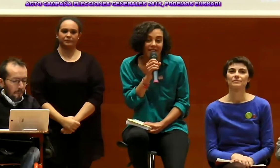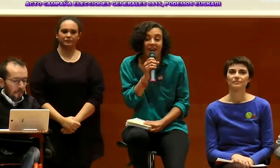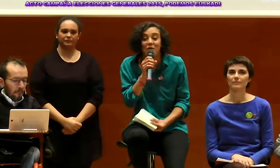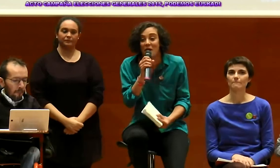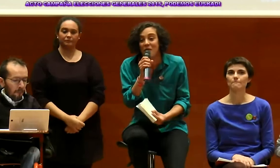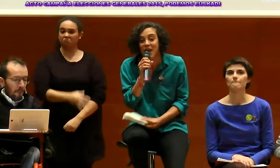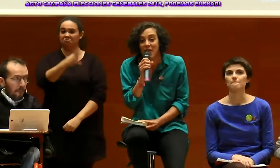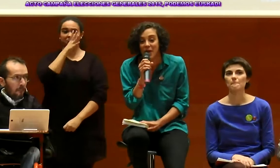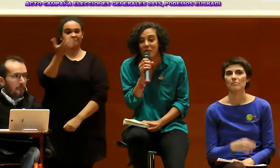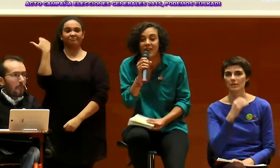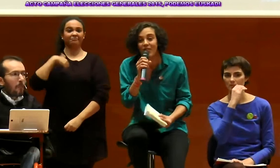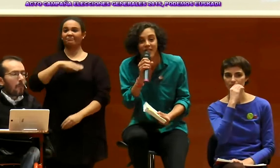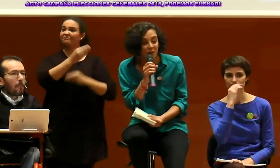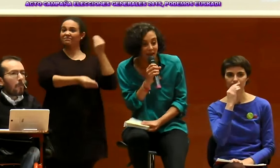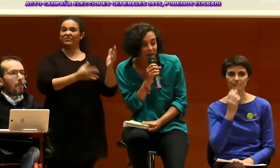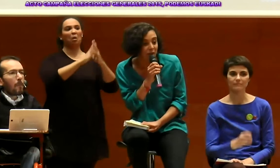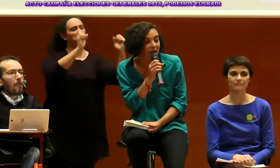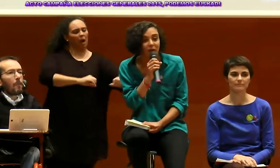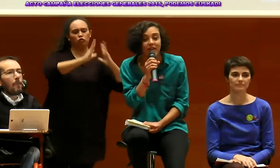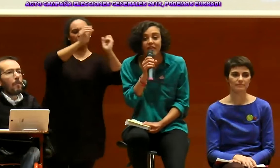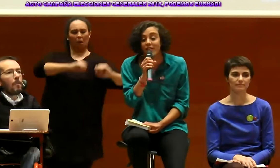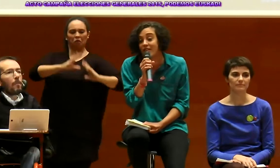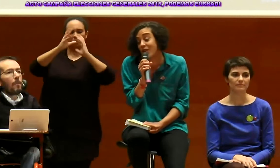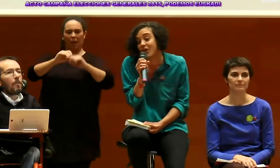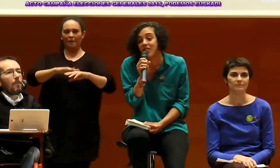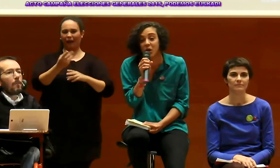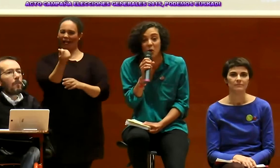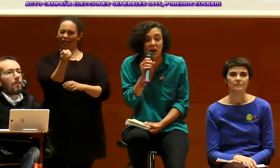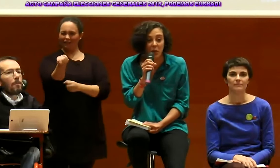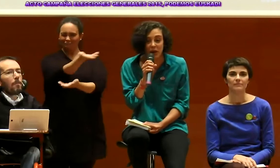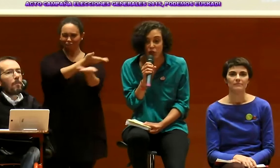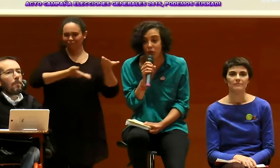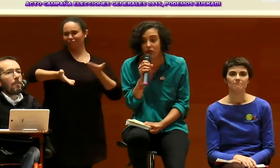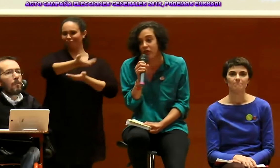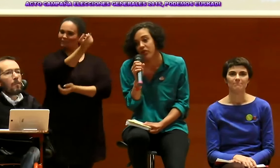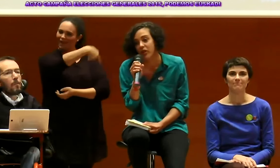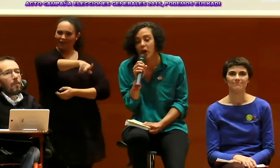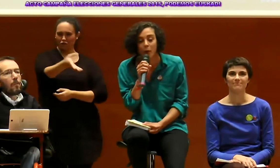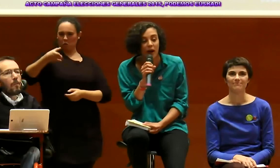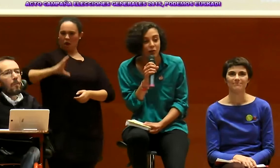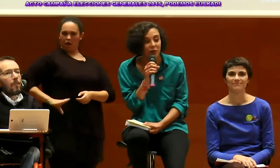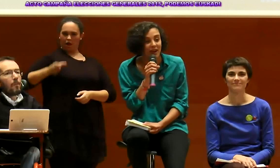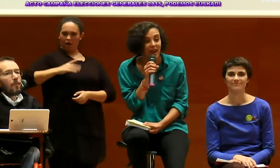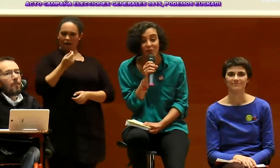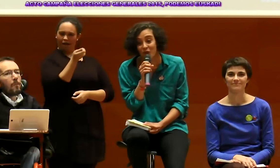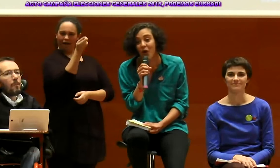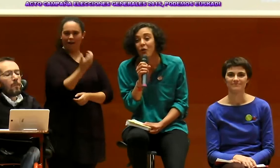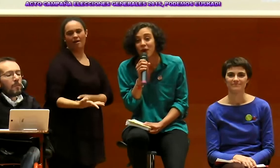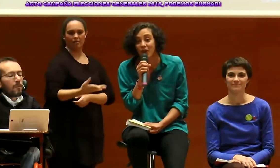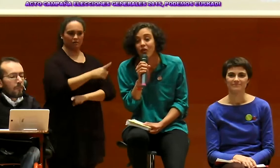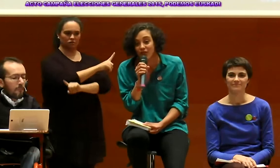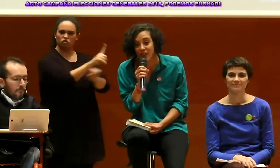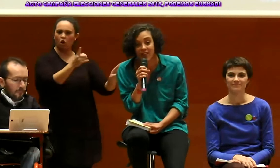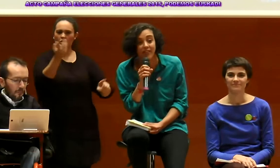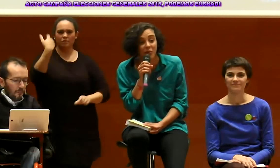Porque ya no van a poder hacer pactos entre amiguetes para repartirse sillones y gobernar bolsillos y para los privilegiados, no,